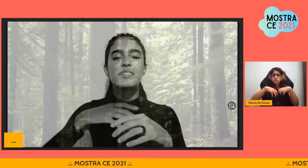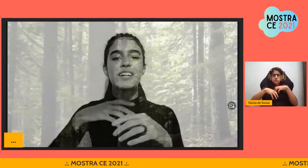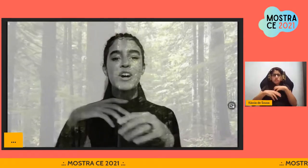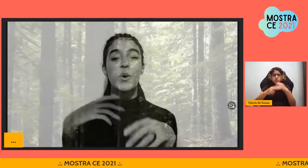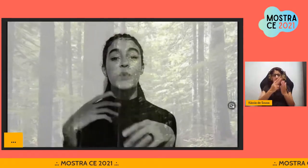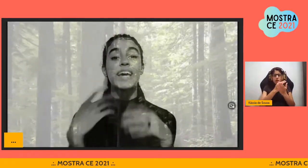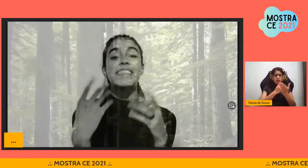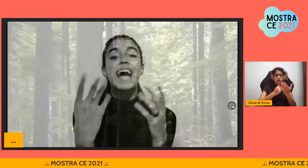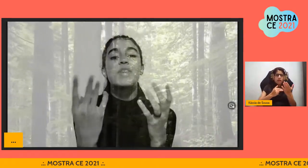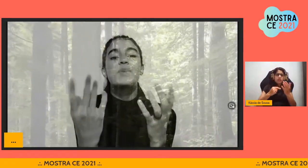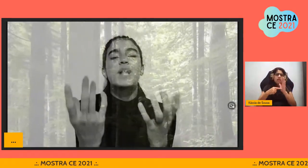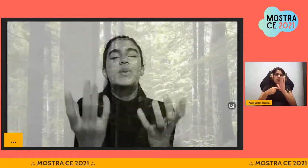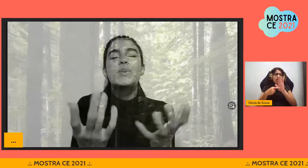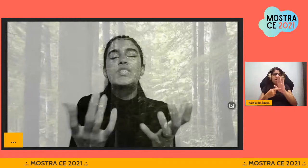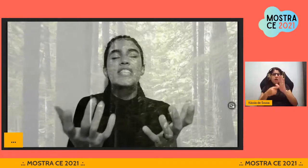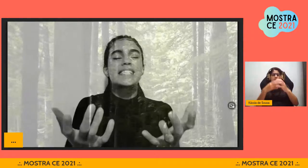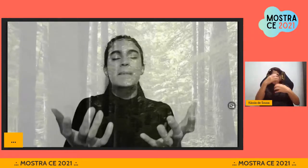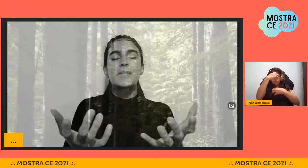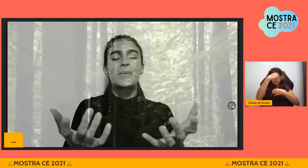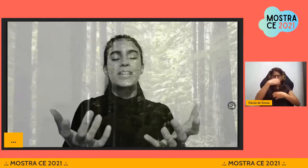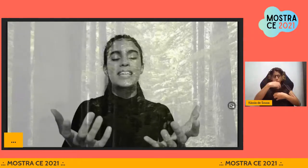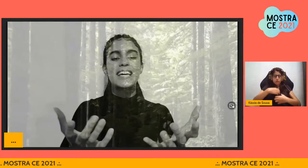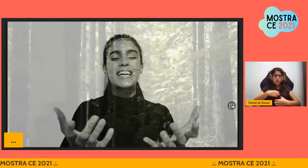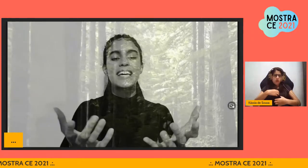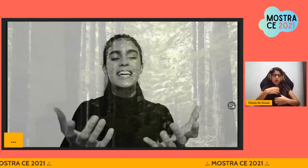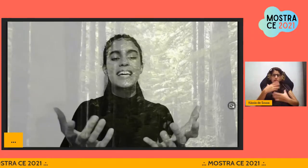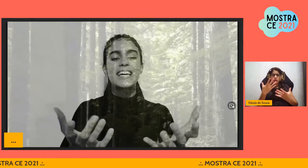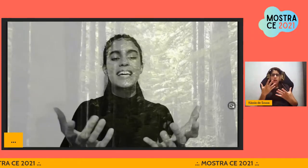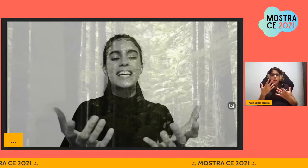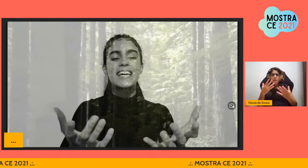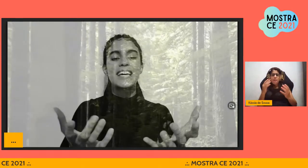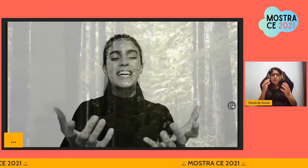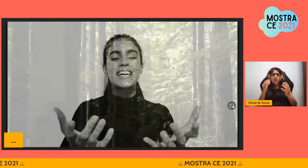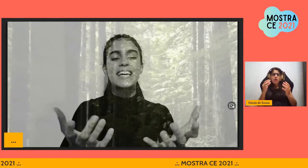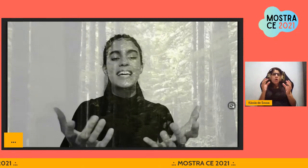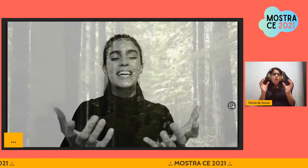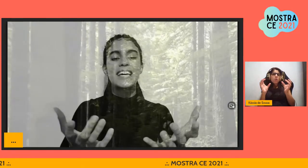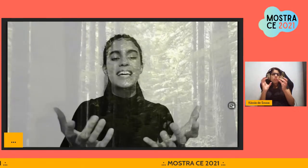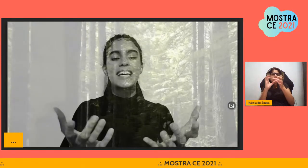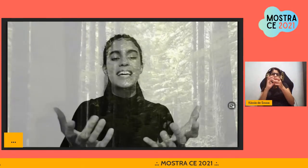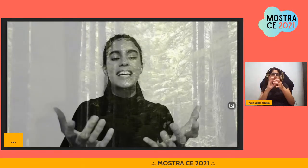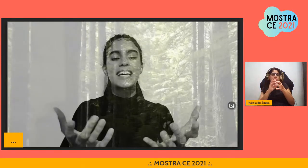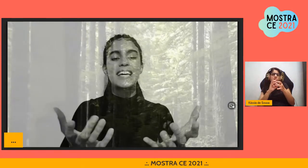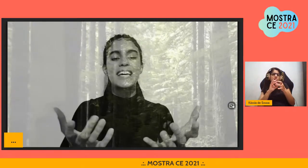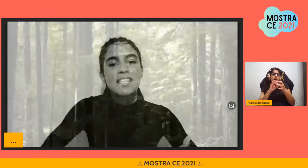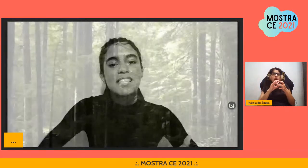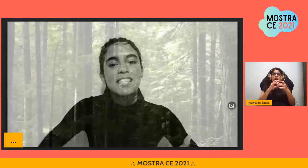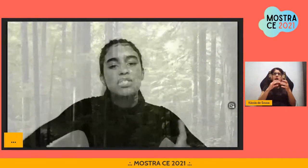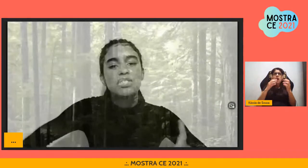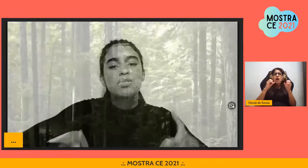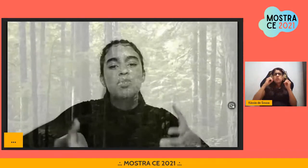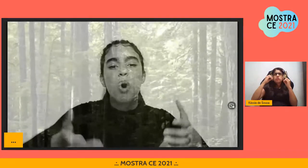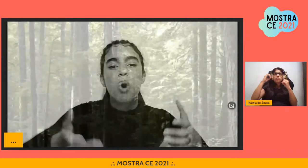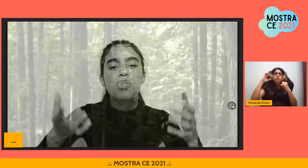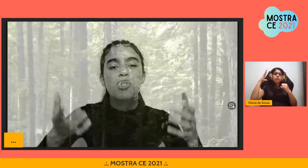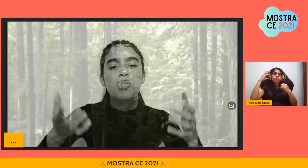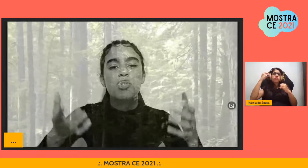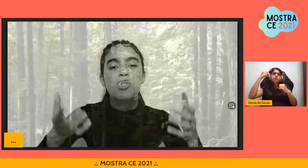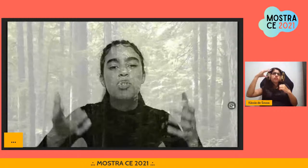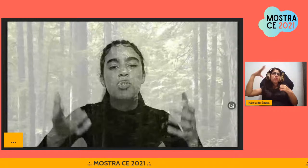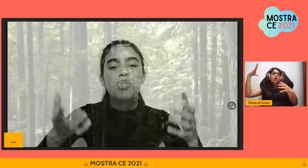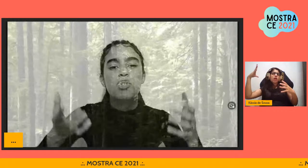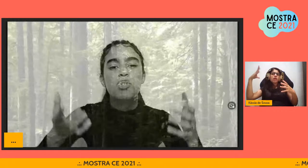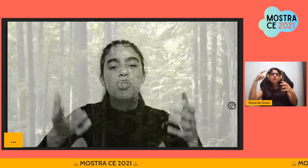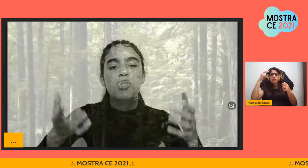corpo, conectado à luz da sabedoria, da cura e da proteção de todos